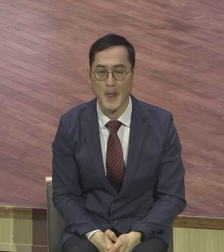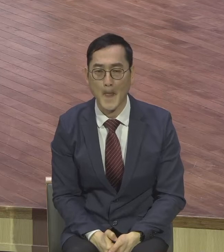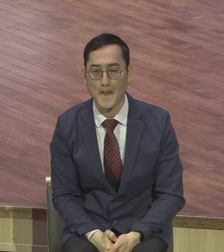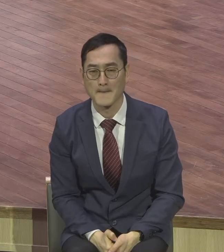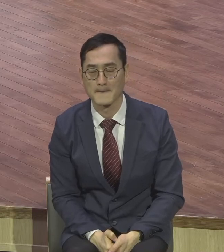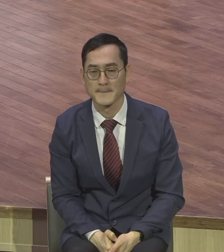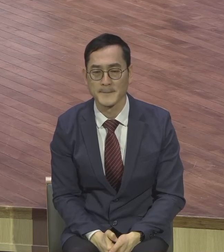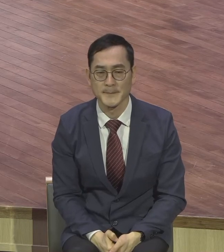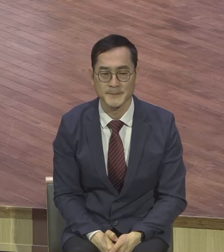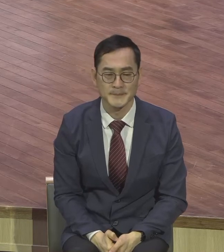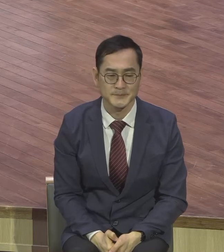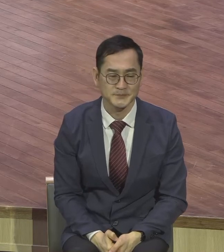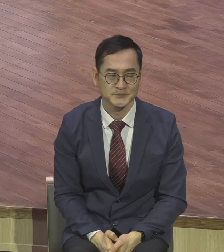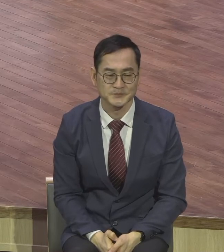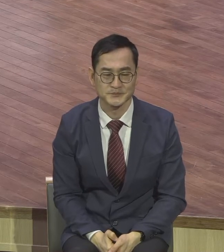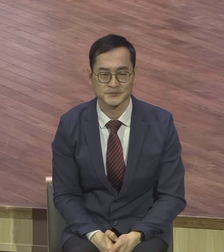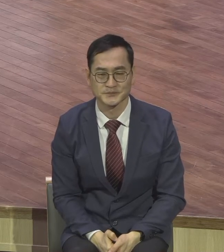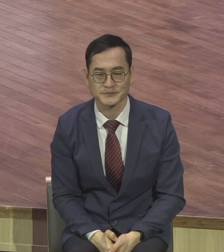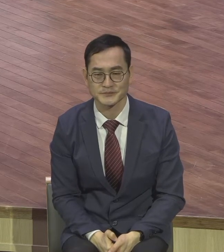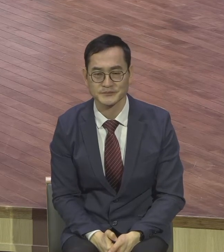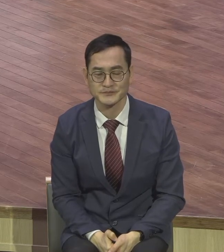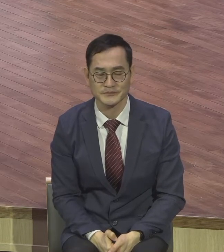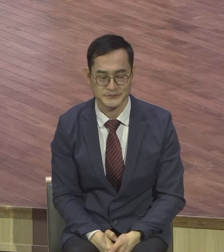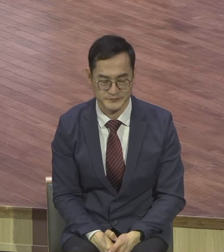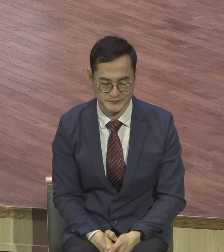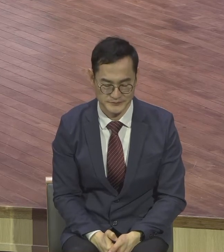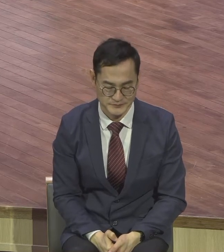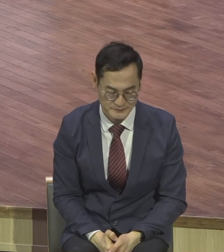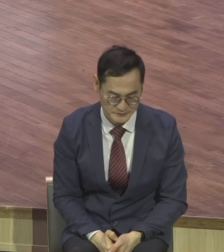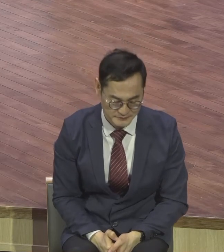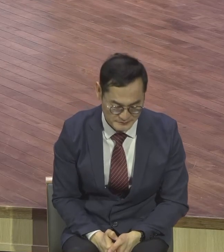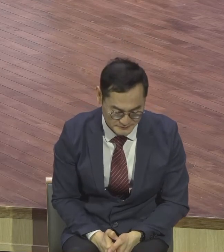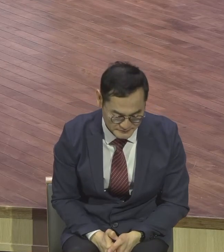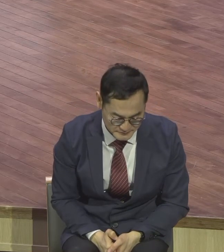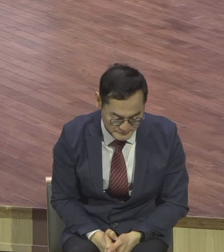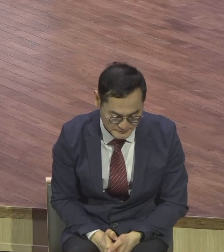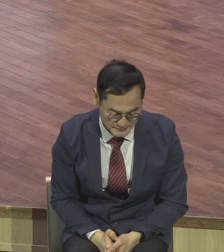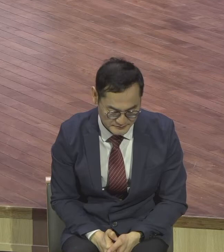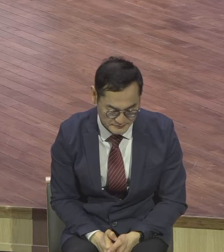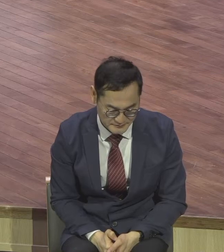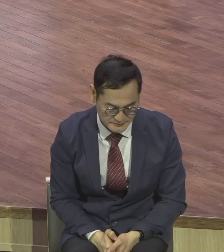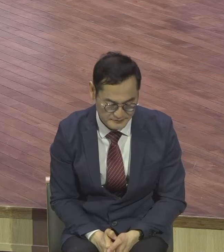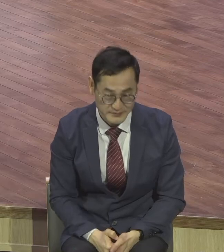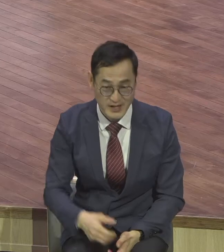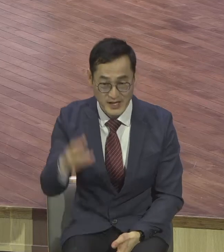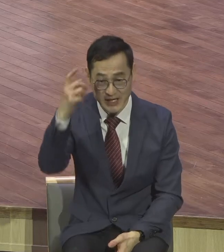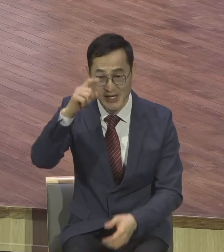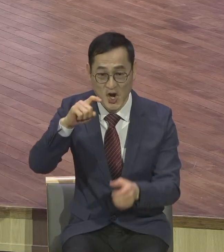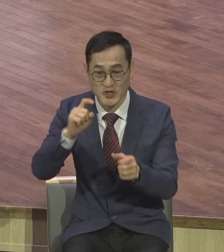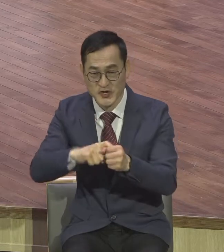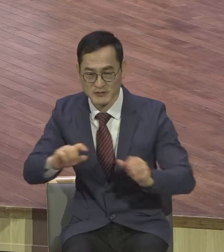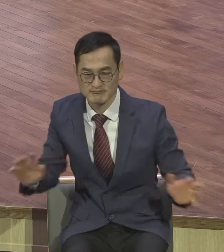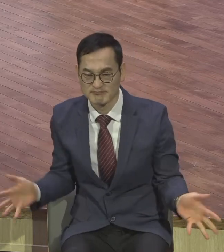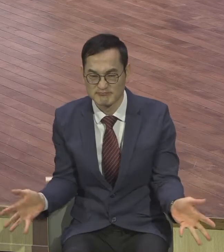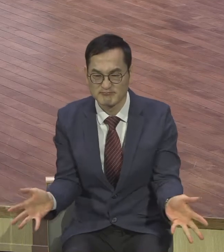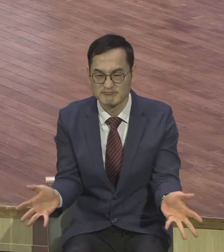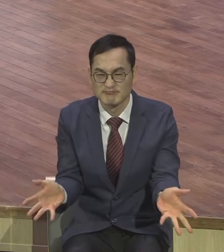이 그들을 말씀 가지고 일으켜야 할 영적 바람이란 제목으로 말씀을 드립니다.